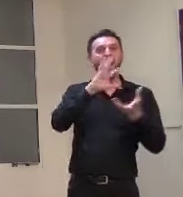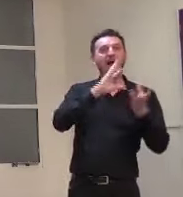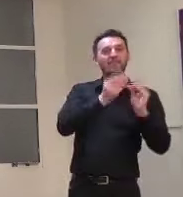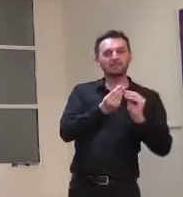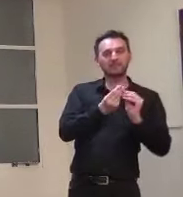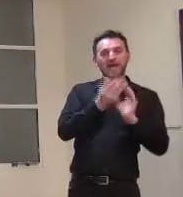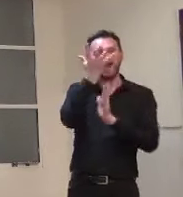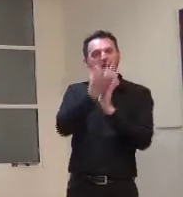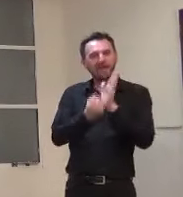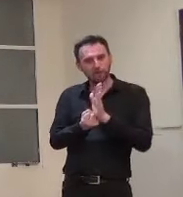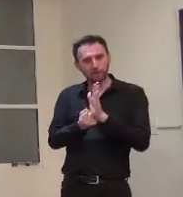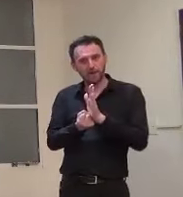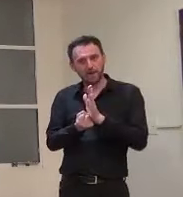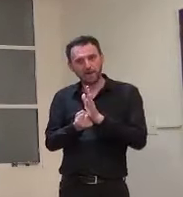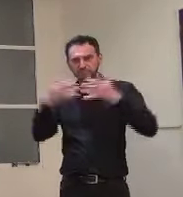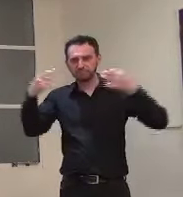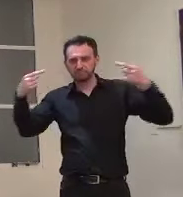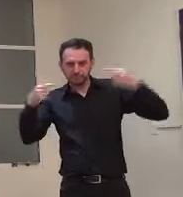si